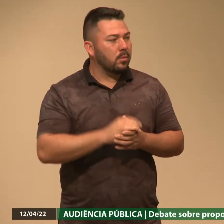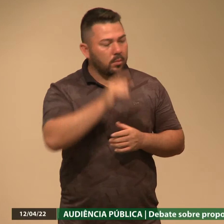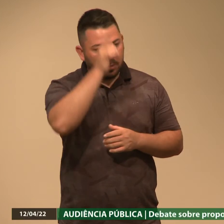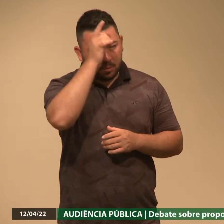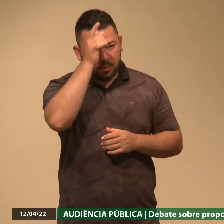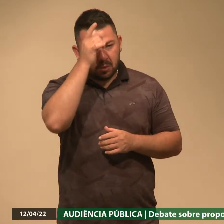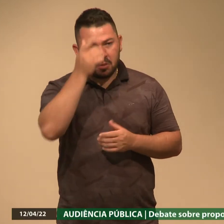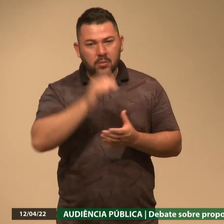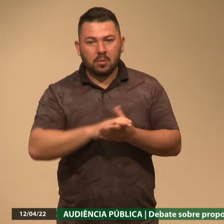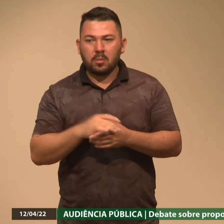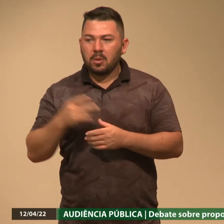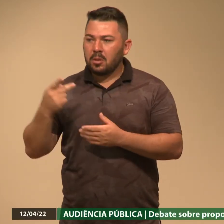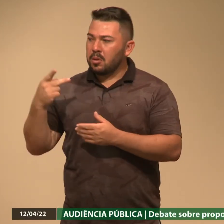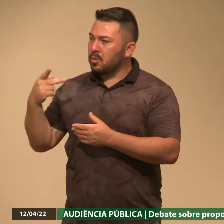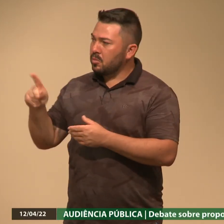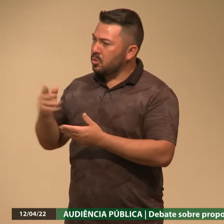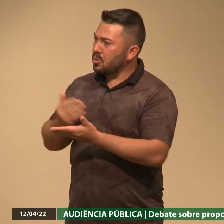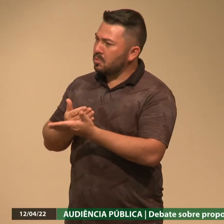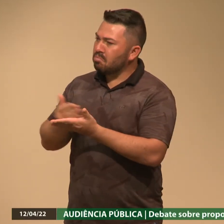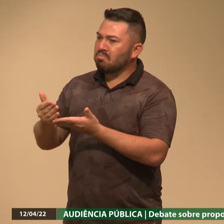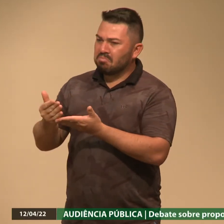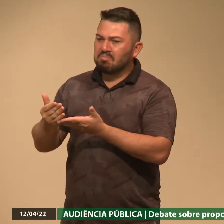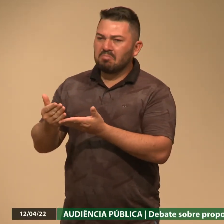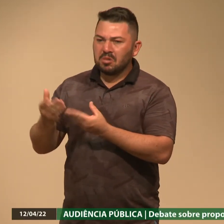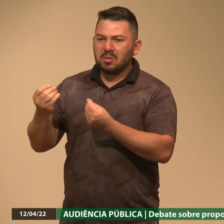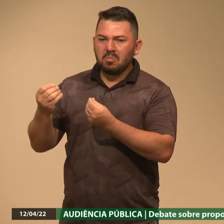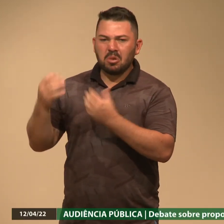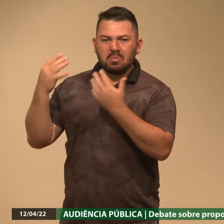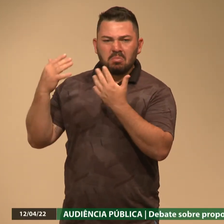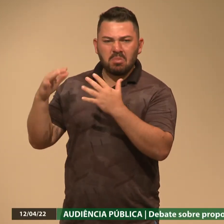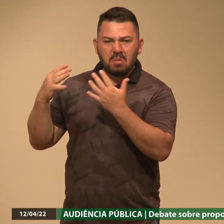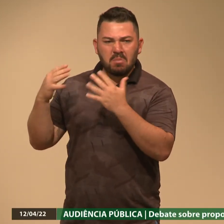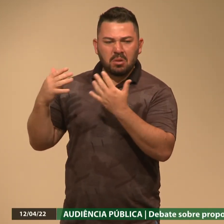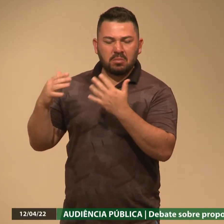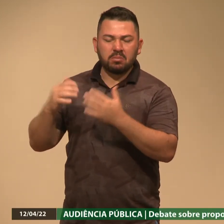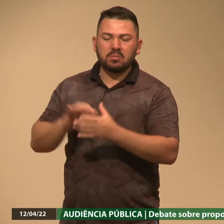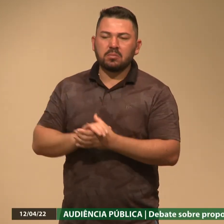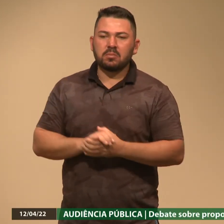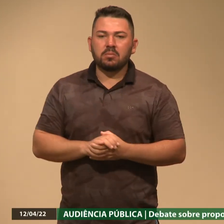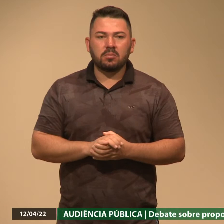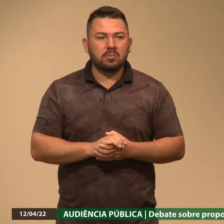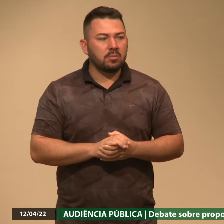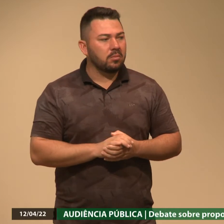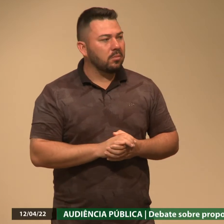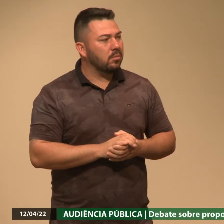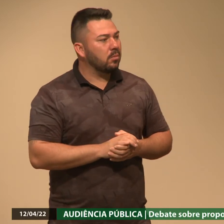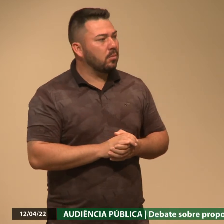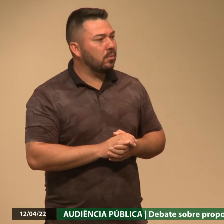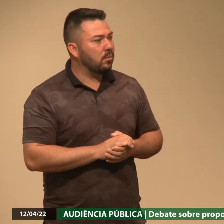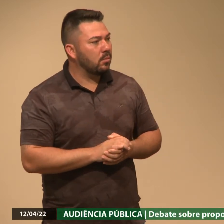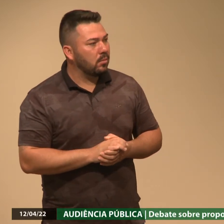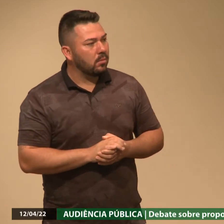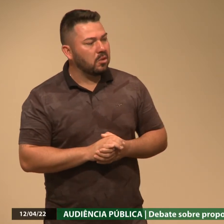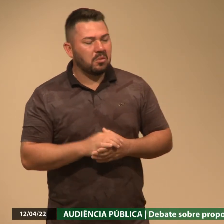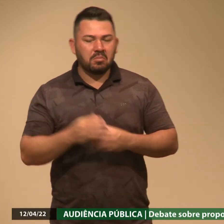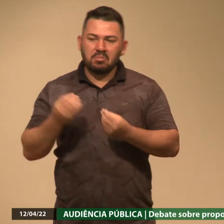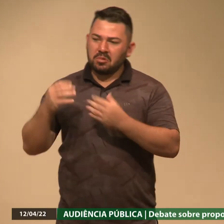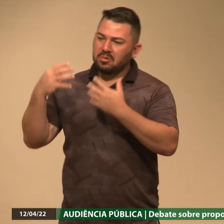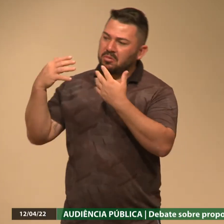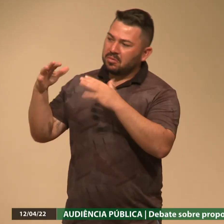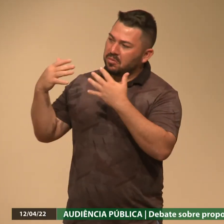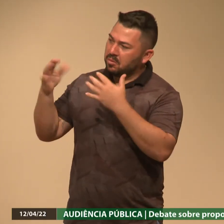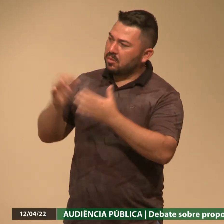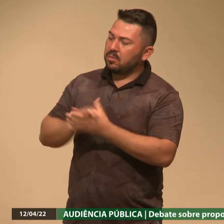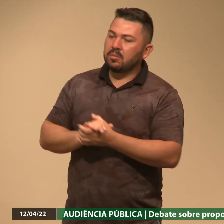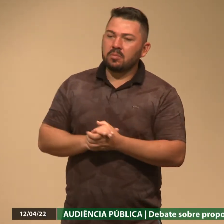Lima pela tua iniciativa porque uma iniciativa muito longe é Com Muito Louvor que a gente